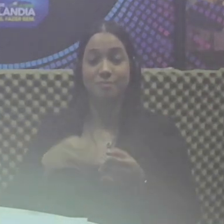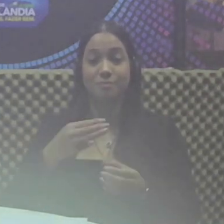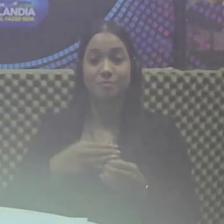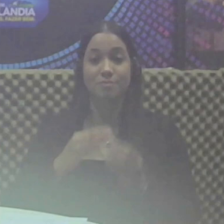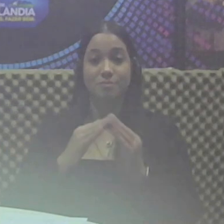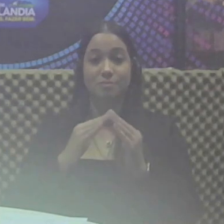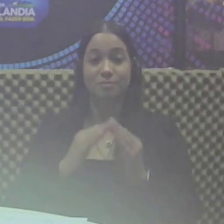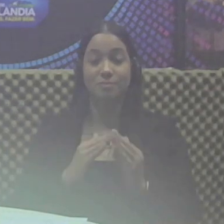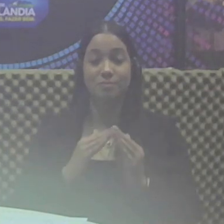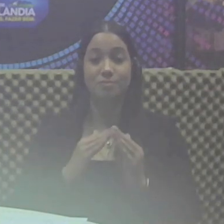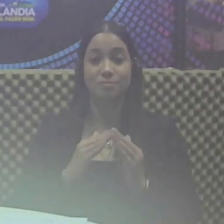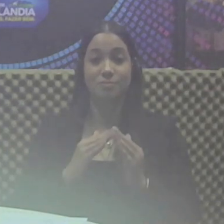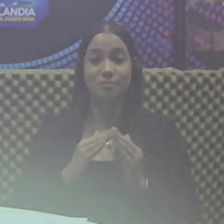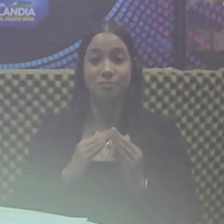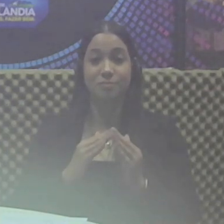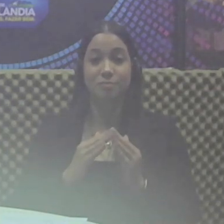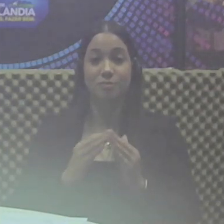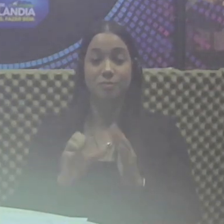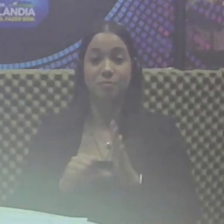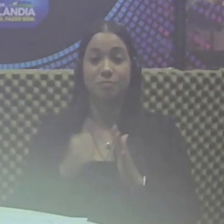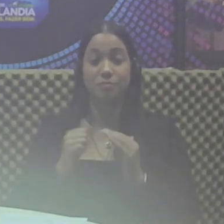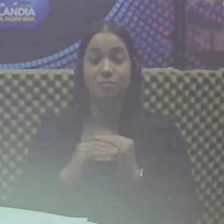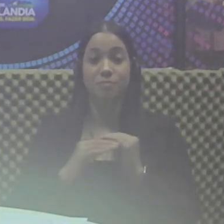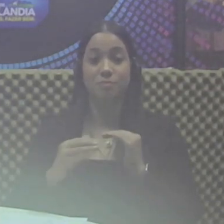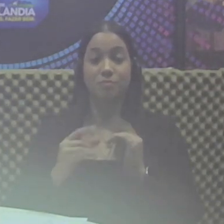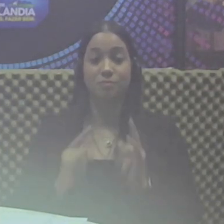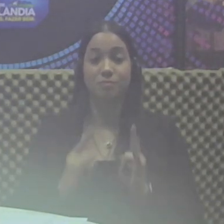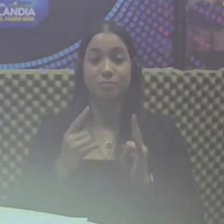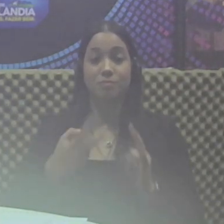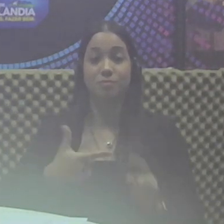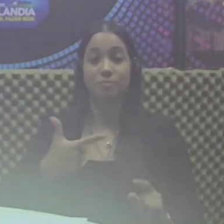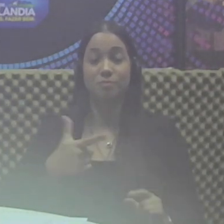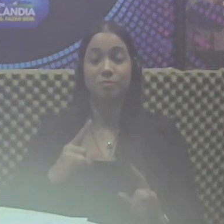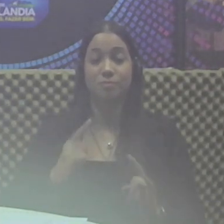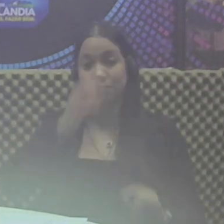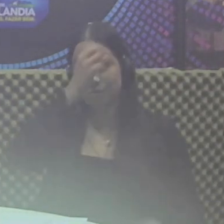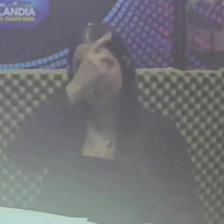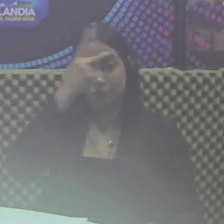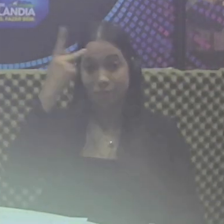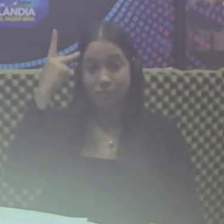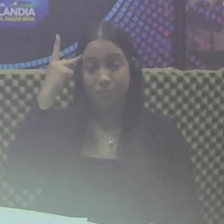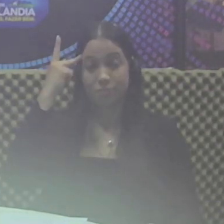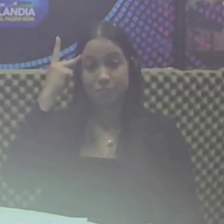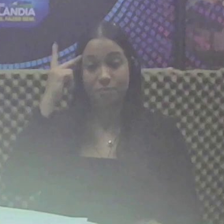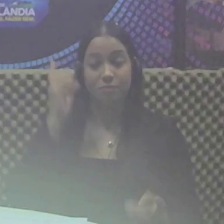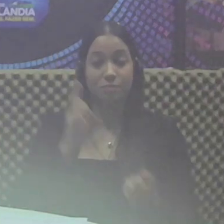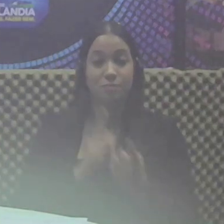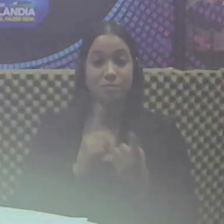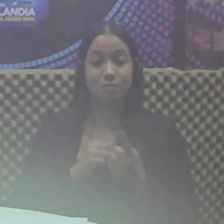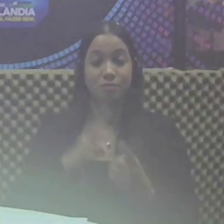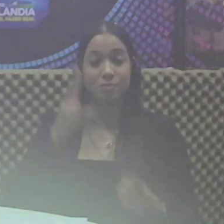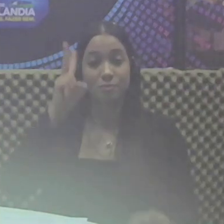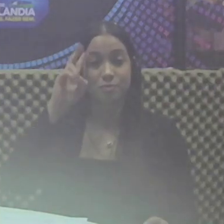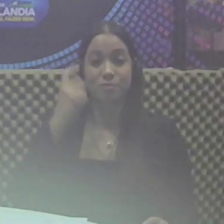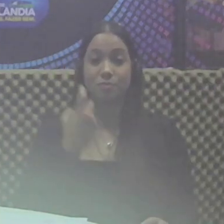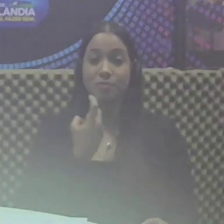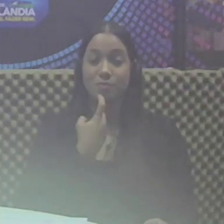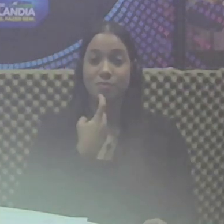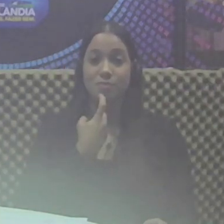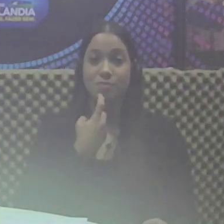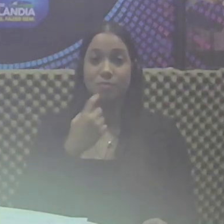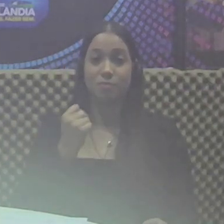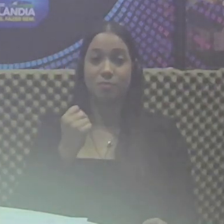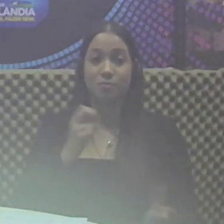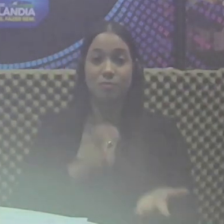habitação fica no térreo do Bloco do do Centro Administrativo Municipal e o atendimento de segunda a sexta-feira das